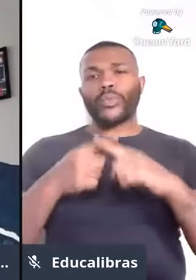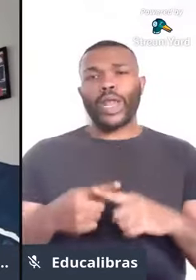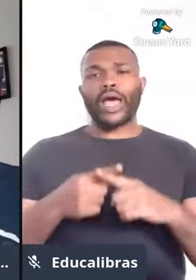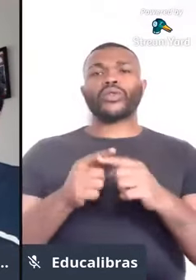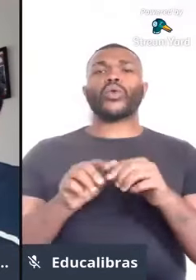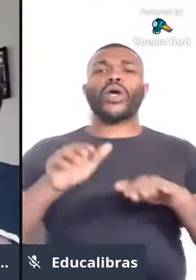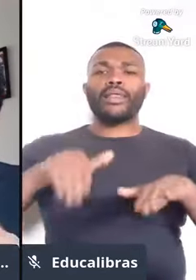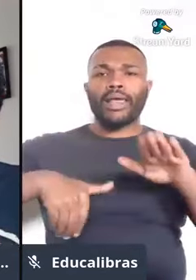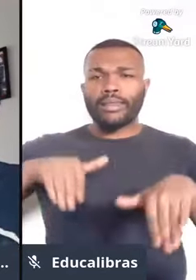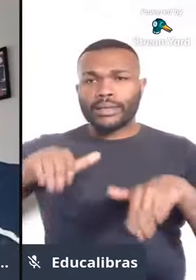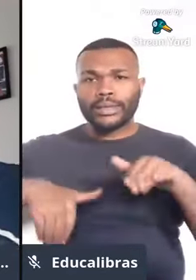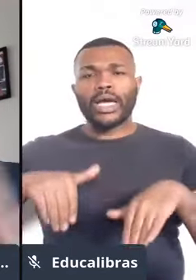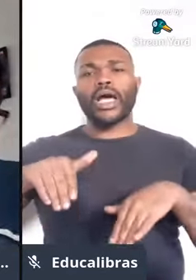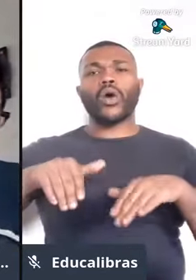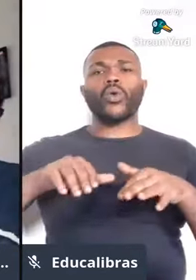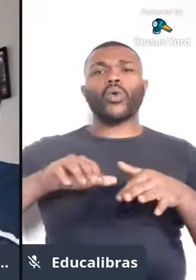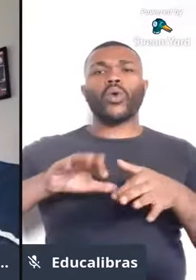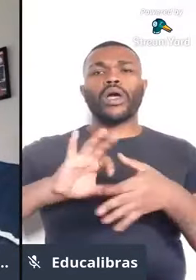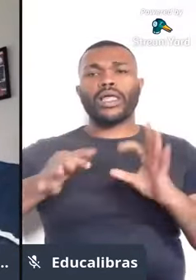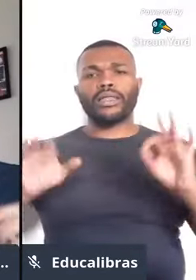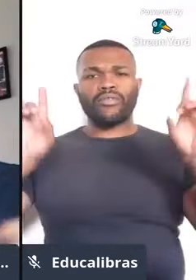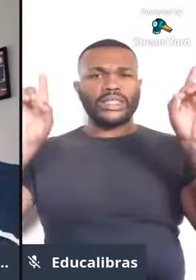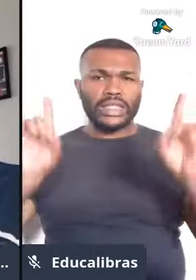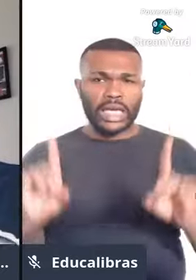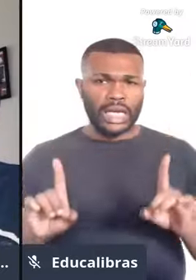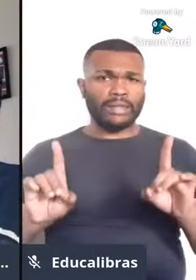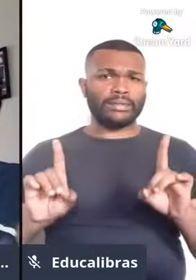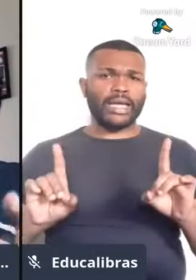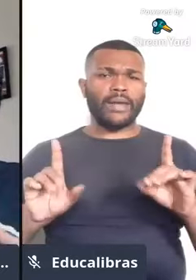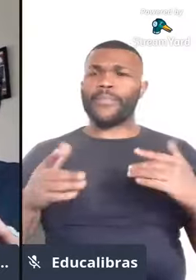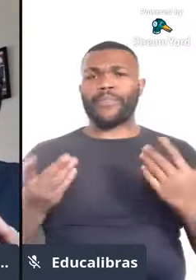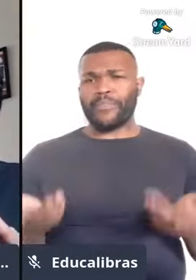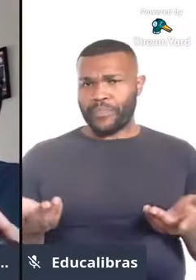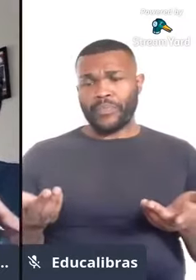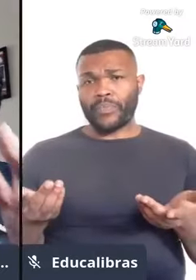paralímpica, natação para atletas com deficiência, cada um usa um termo diferente, né?